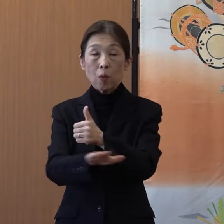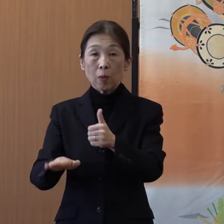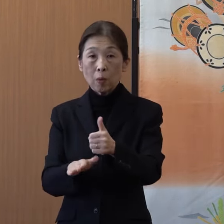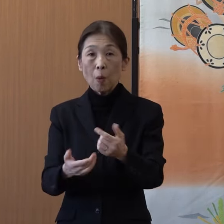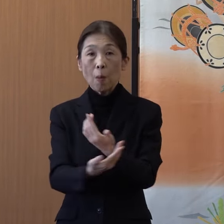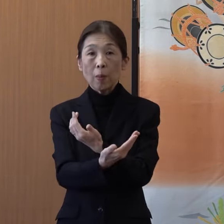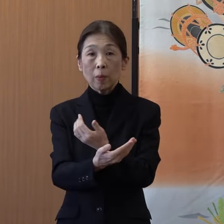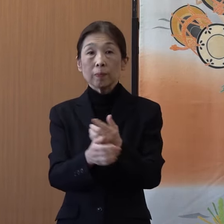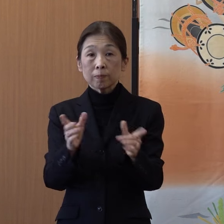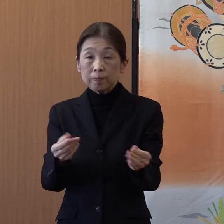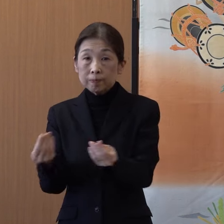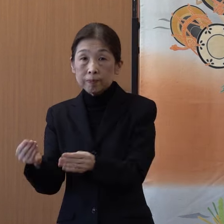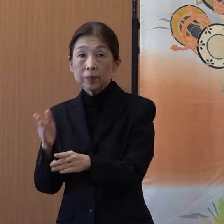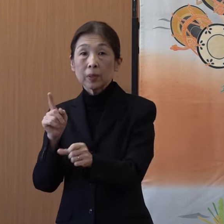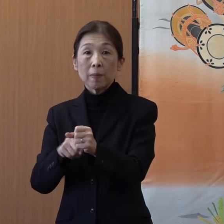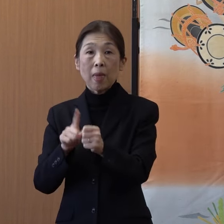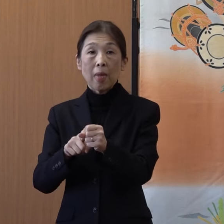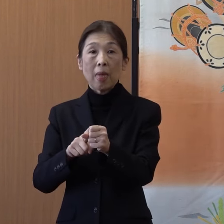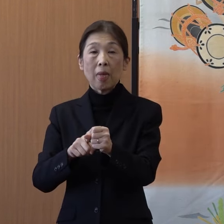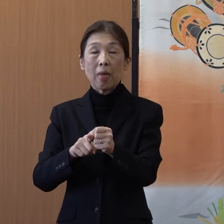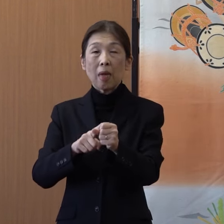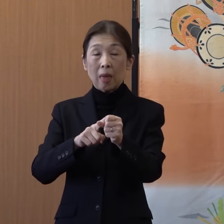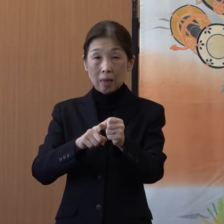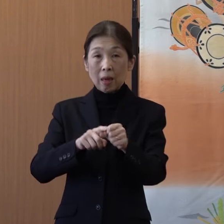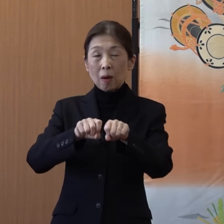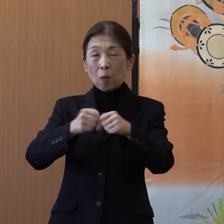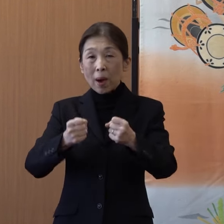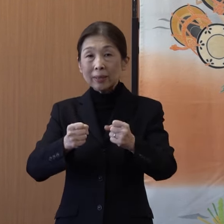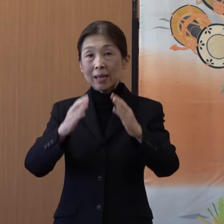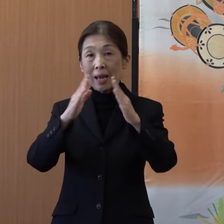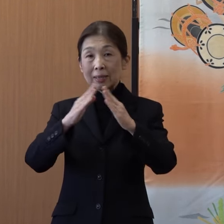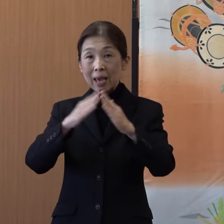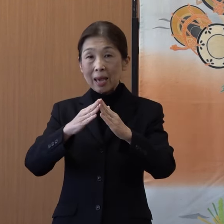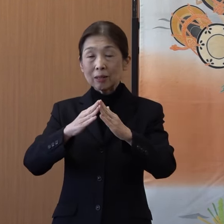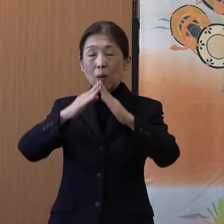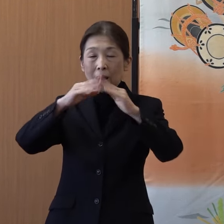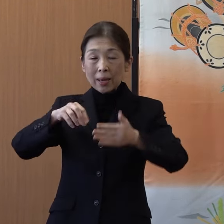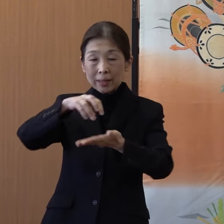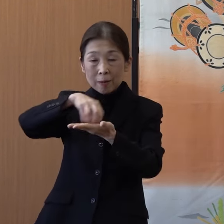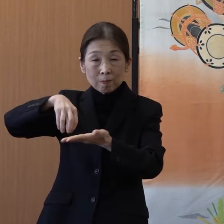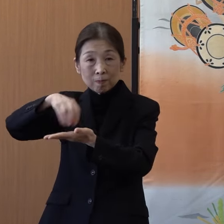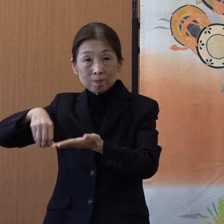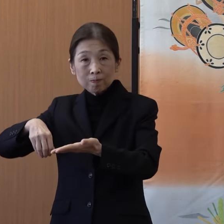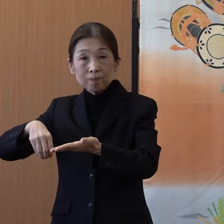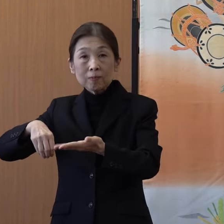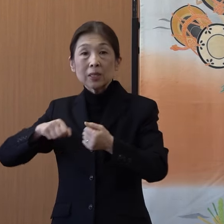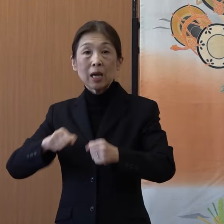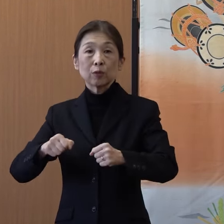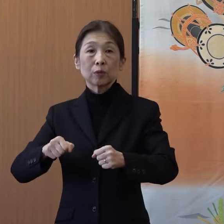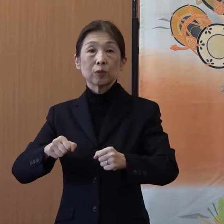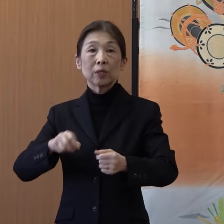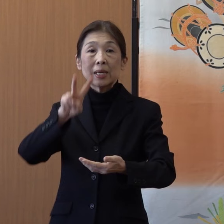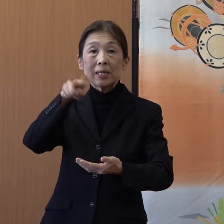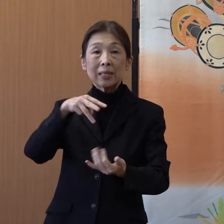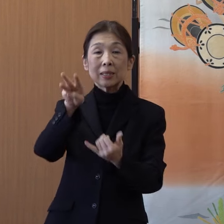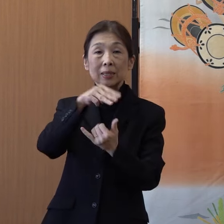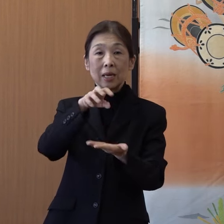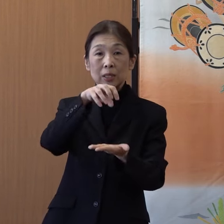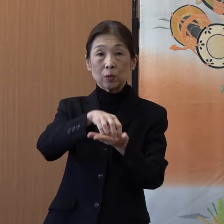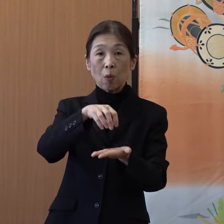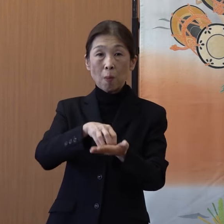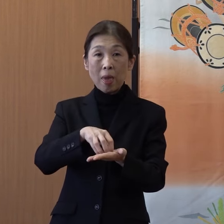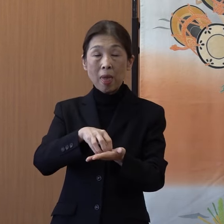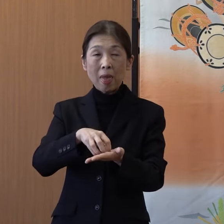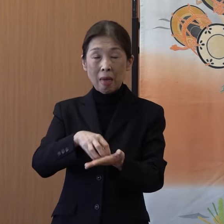した被災家屋等の解体撤去の支援を実施するもので罹災証明または被災証明